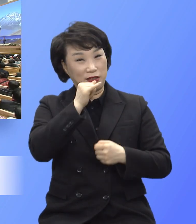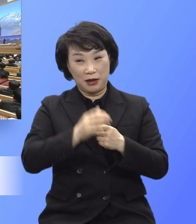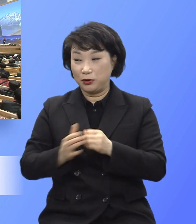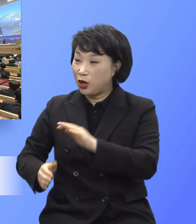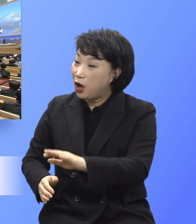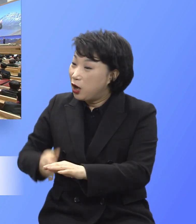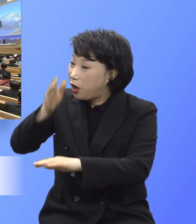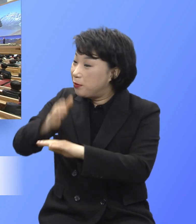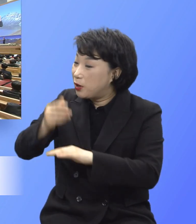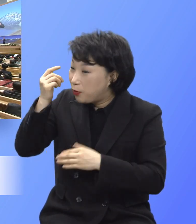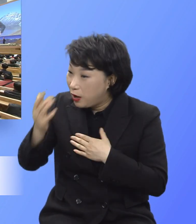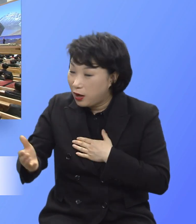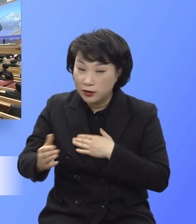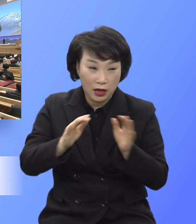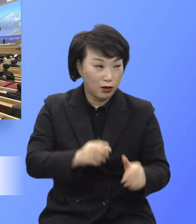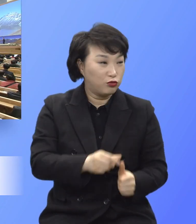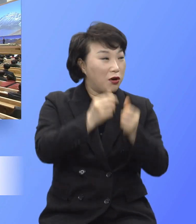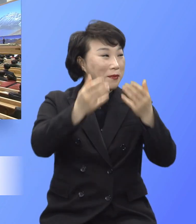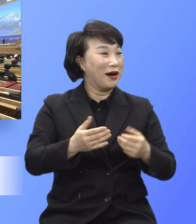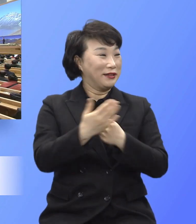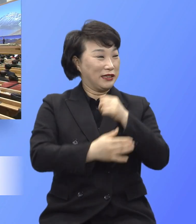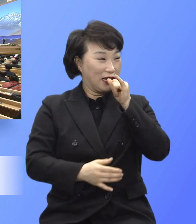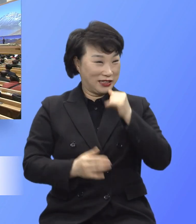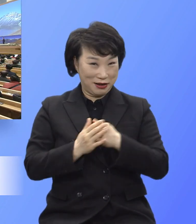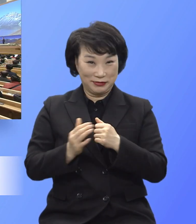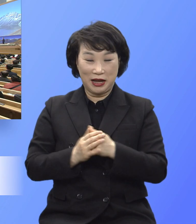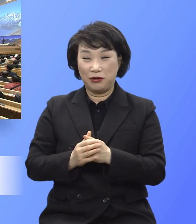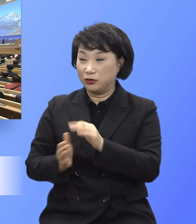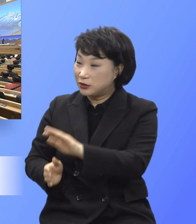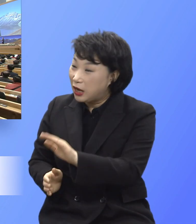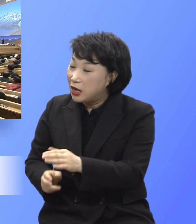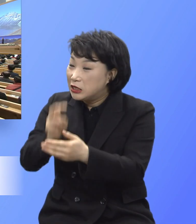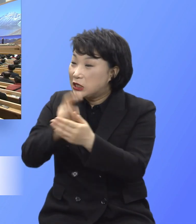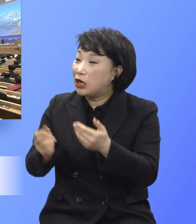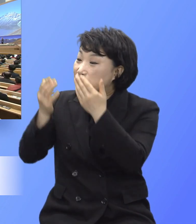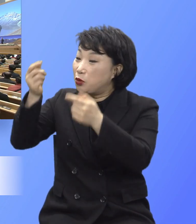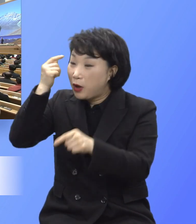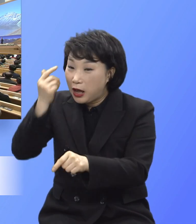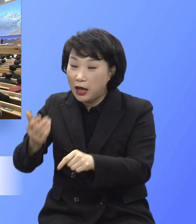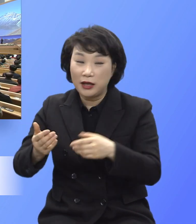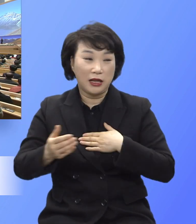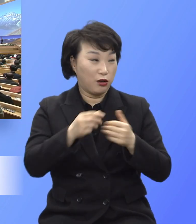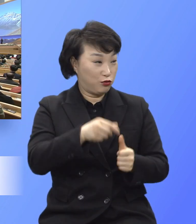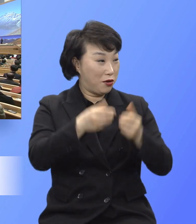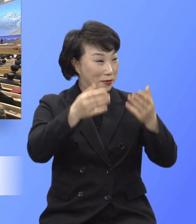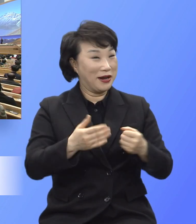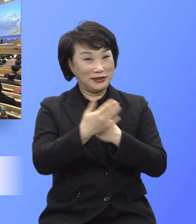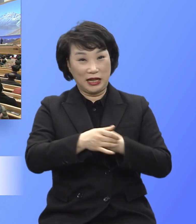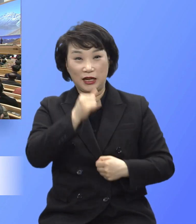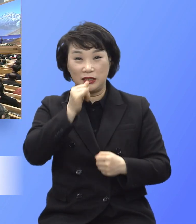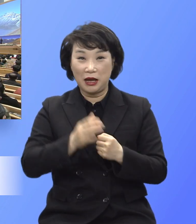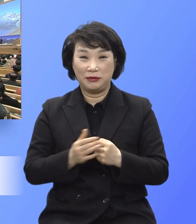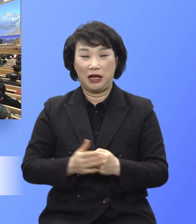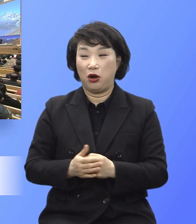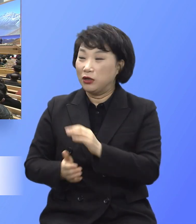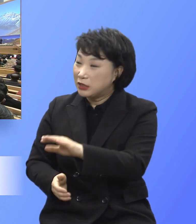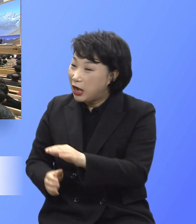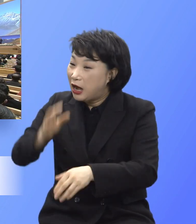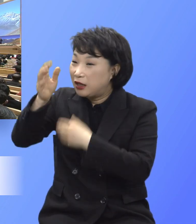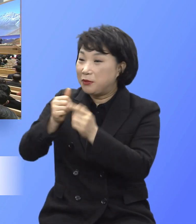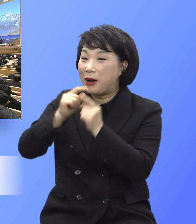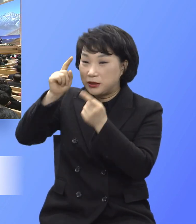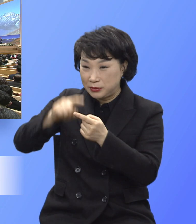왜 감사해? 구원받은 은혜 때문에. 너 왜 찬양해? 구원받은 은혜 때문에. 너 왜